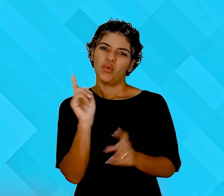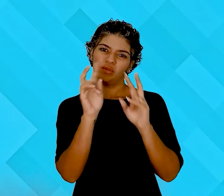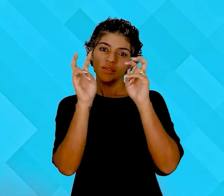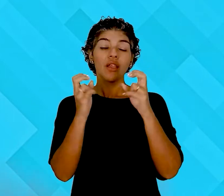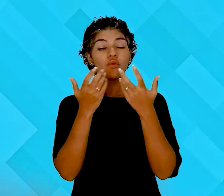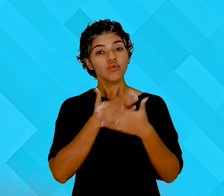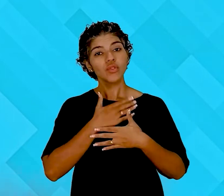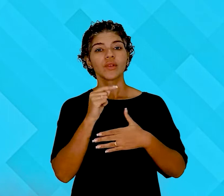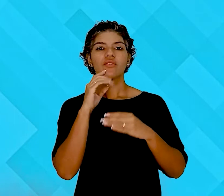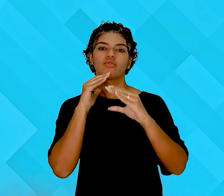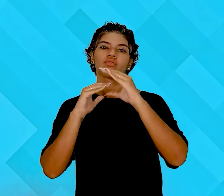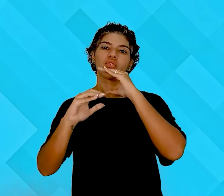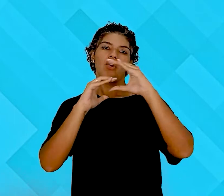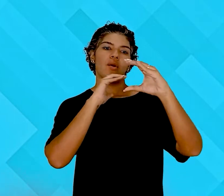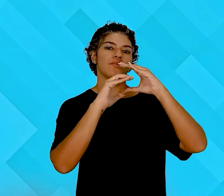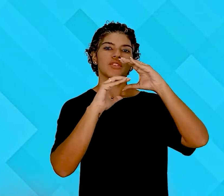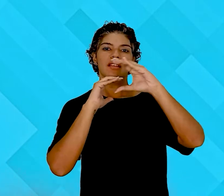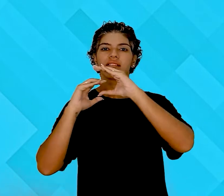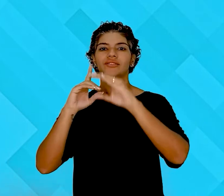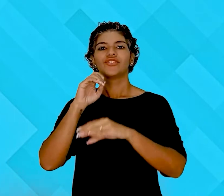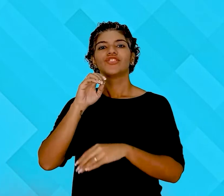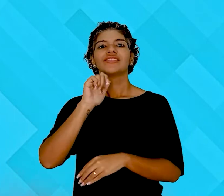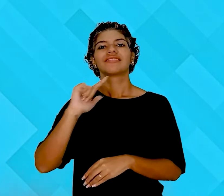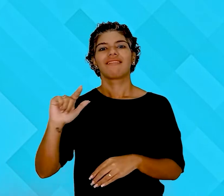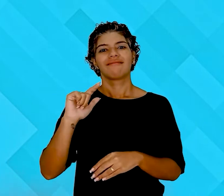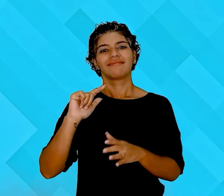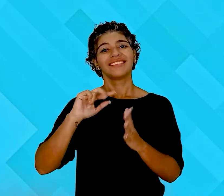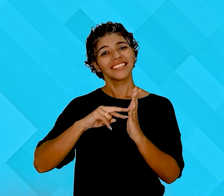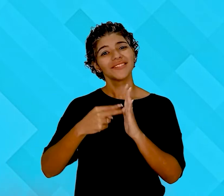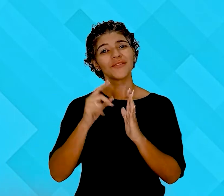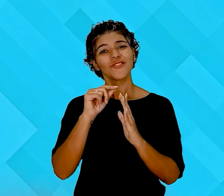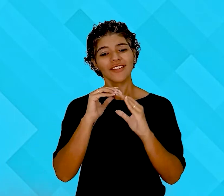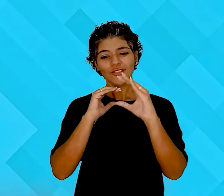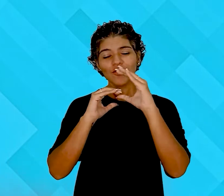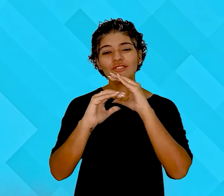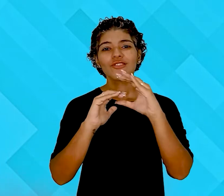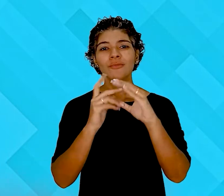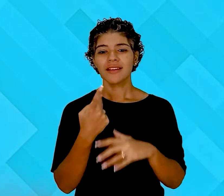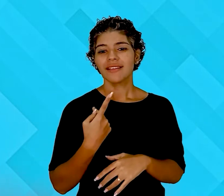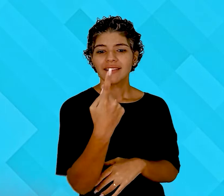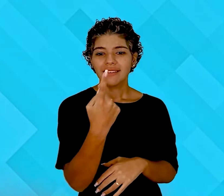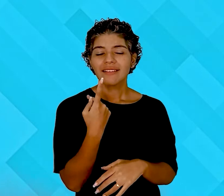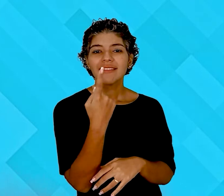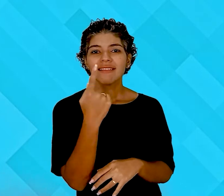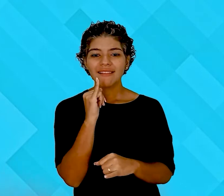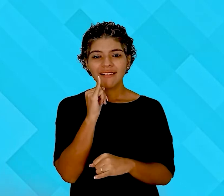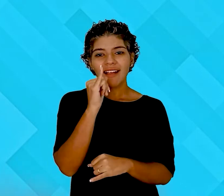se encontrar como comunicação, sabe? Poder sempre visualizar esse outro lado. E, principalmente, isso que eu trouxe, entender quem